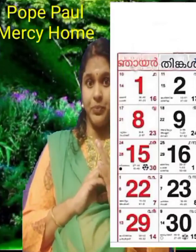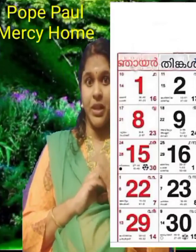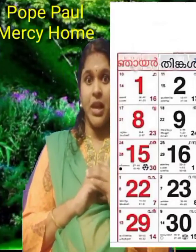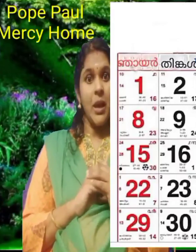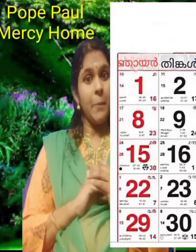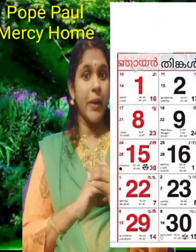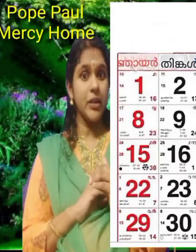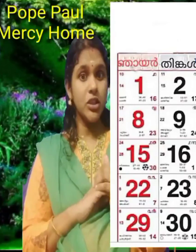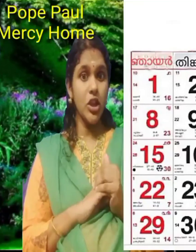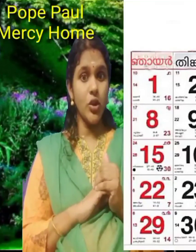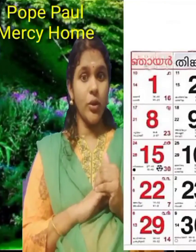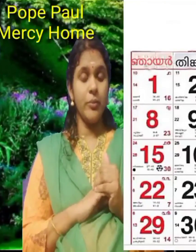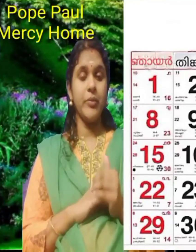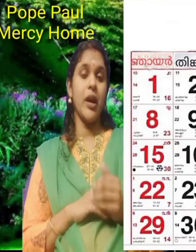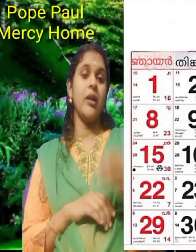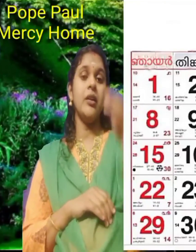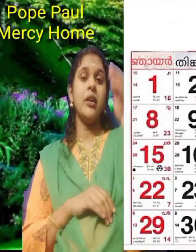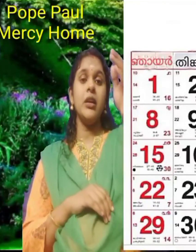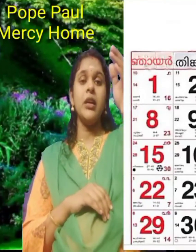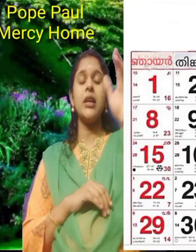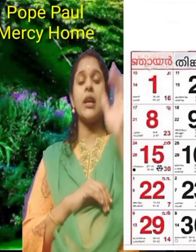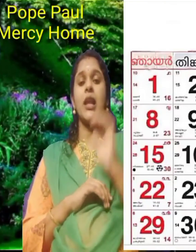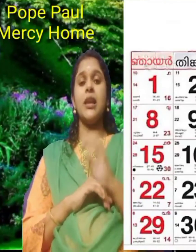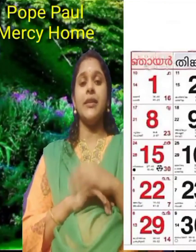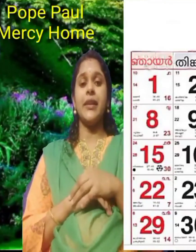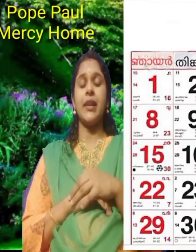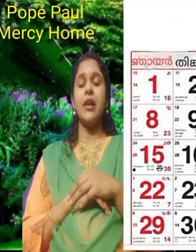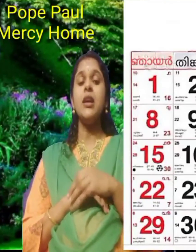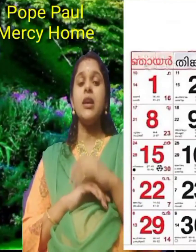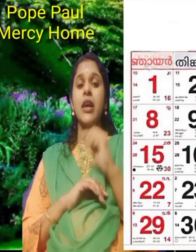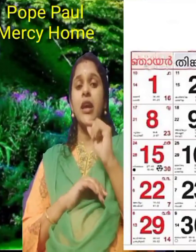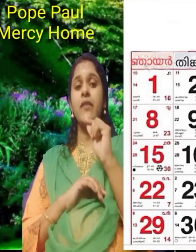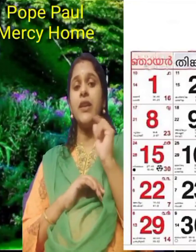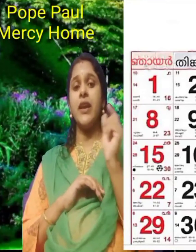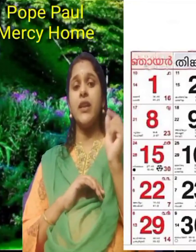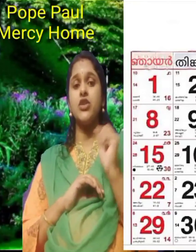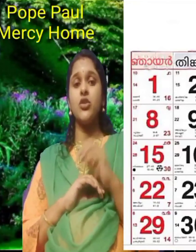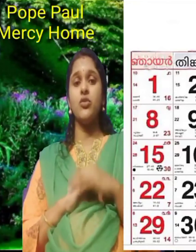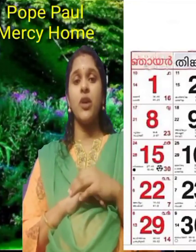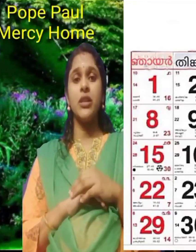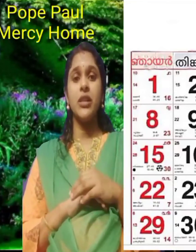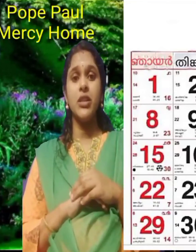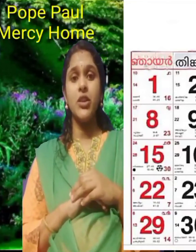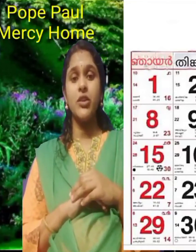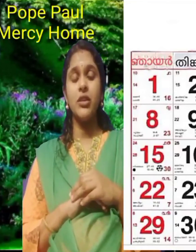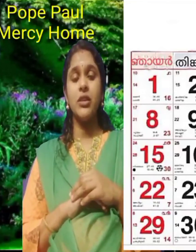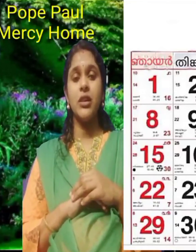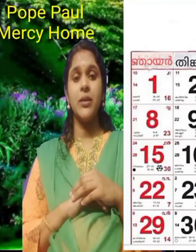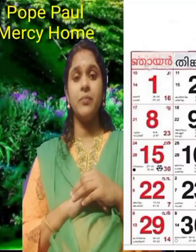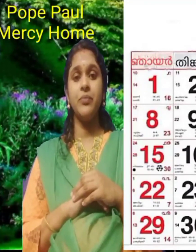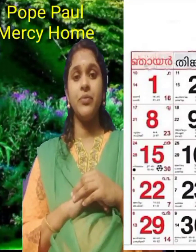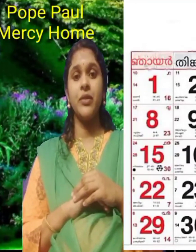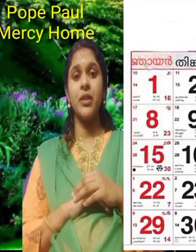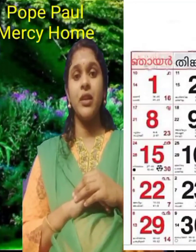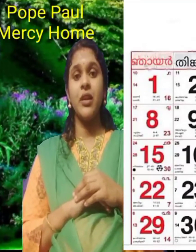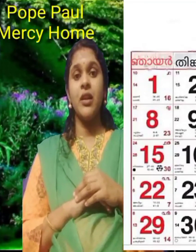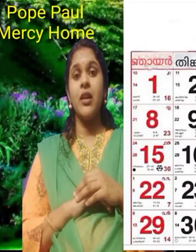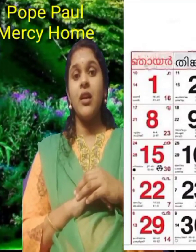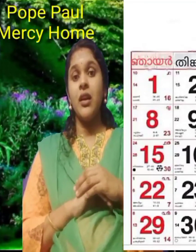പറഞ്ഞുതരണം. പറഞ്ഞു തരുമോ? ആ ഈ കലണ്ടറില് എവിടെയാണ് ചൊവ്വ എന്ന് എഴുതിയിരിക്കുന്നത്?